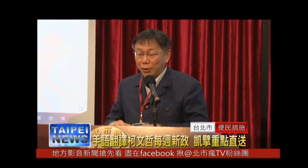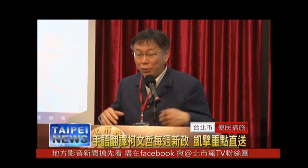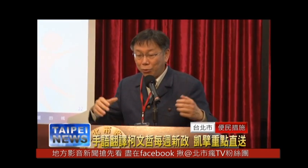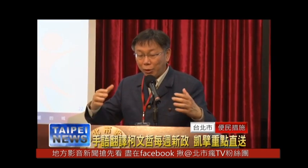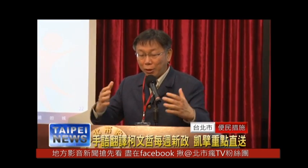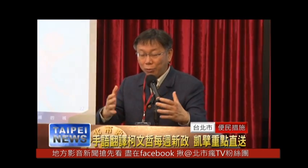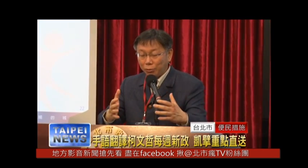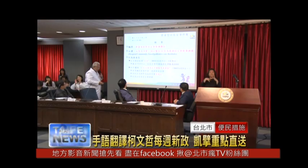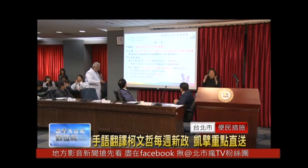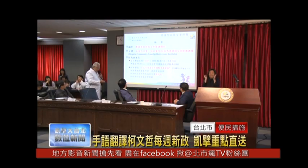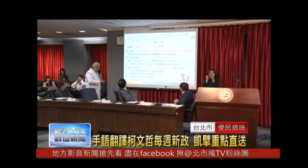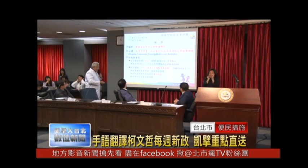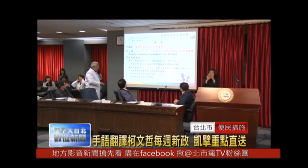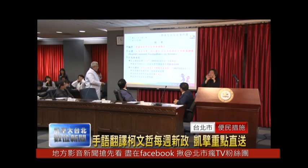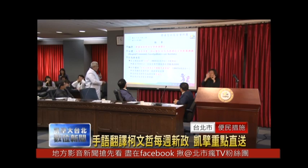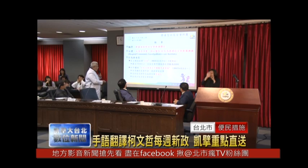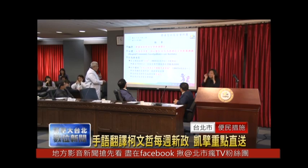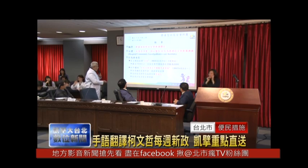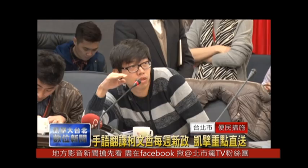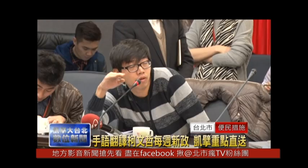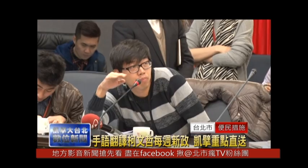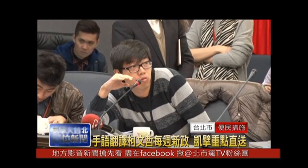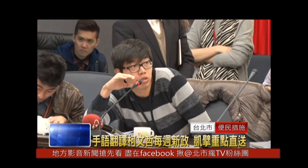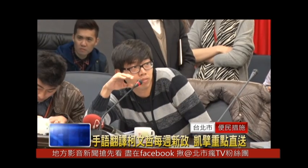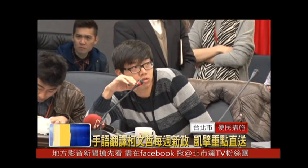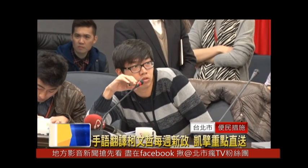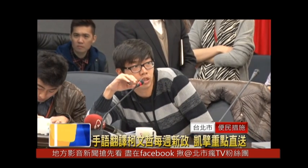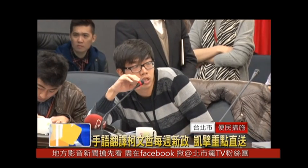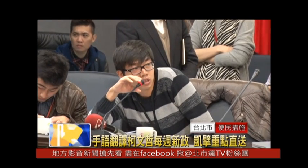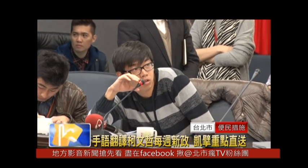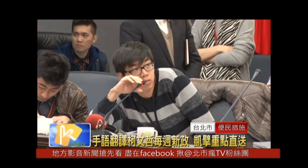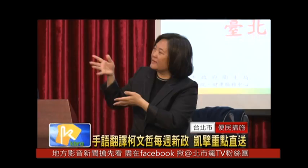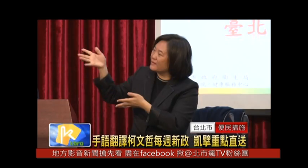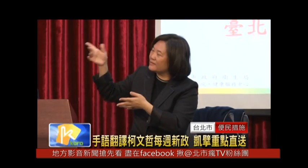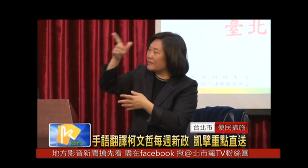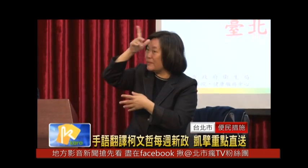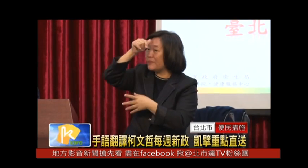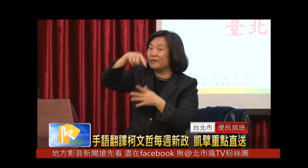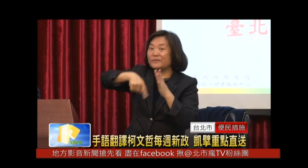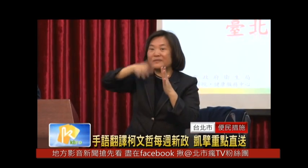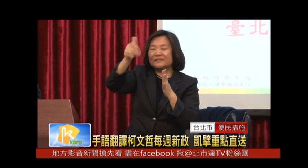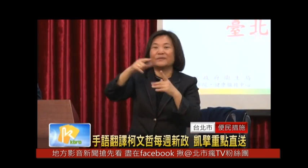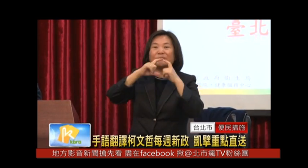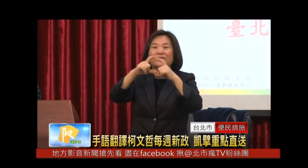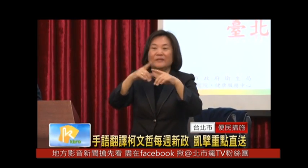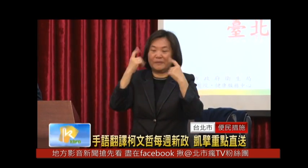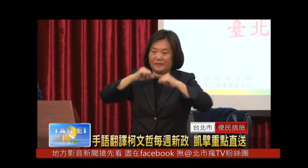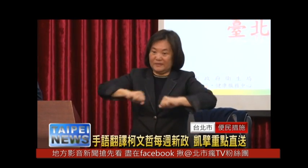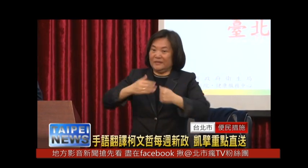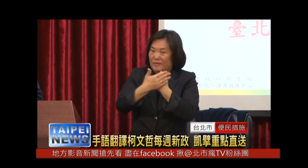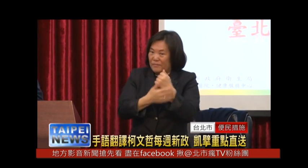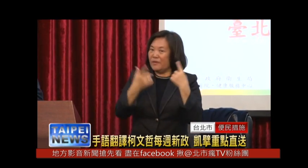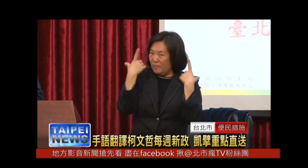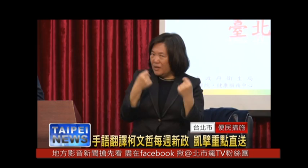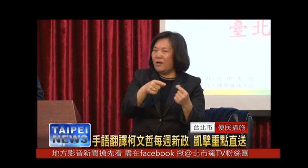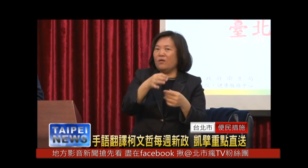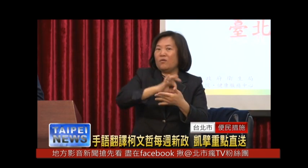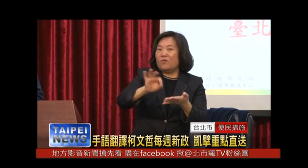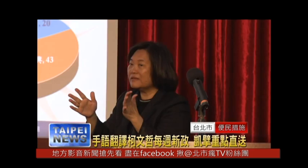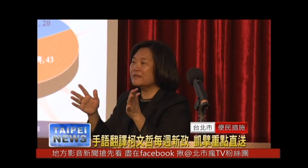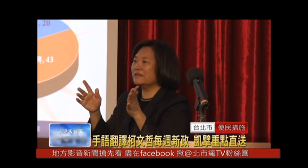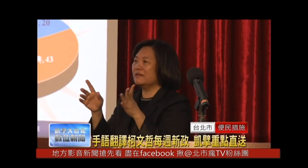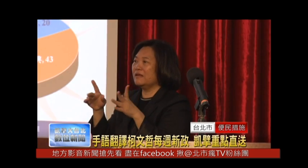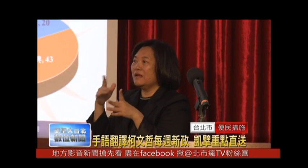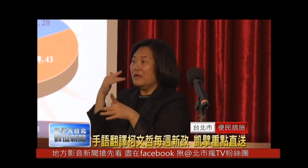论是市长致辞、举助首长做简报，或是回答媒体提问，丁立芬都全程翻译。北市府这项新创